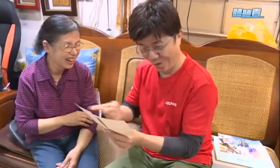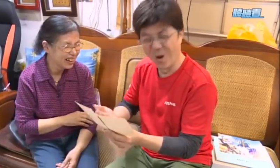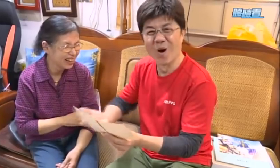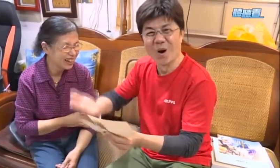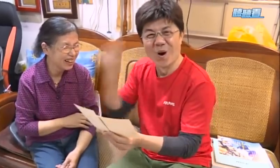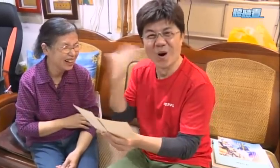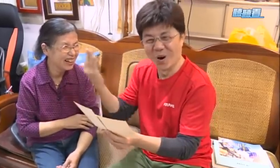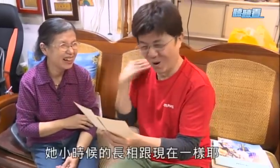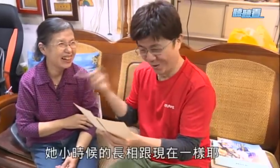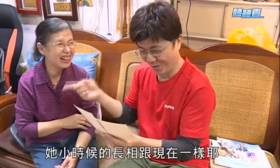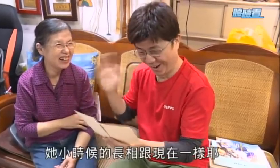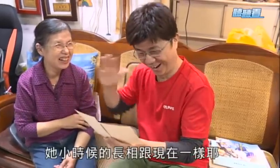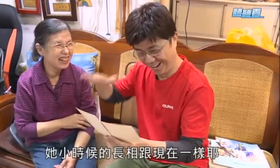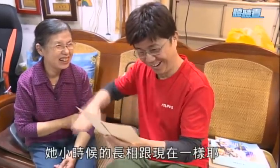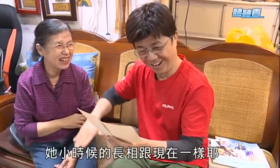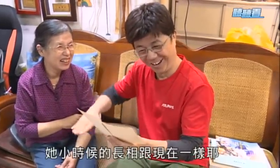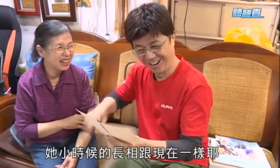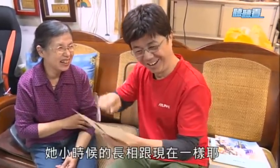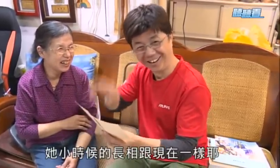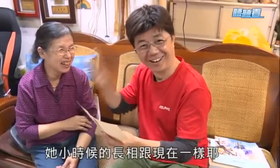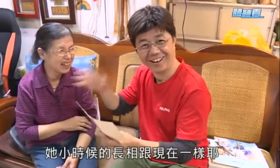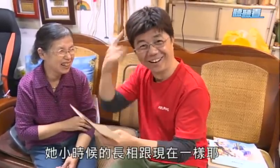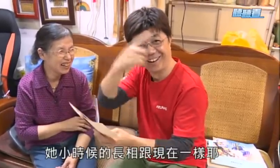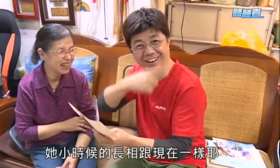哇，他小时候的长相跟现在一样哎。